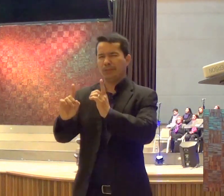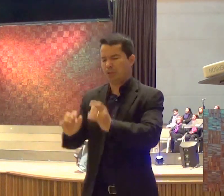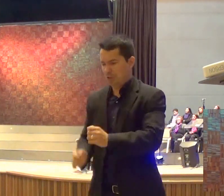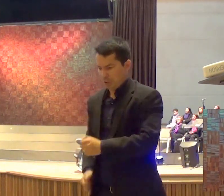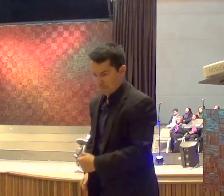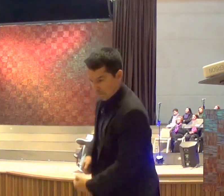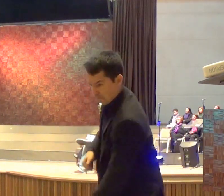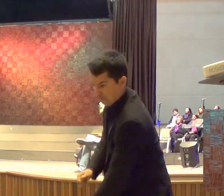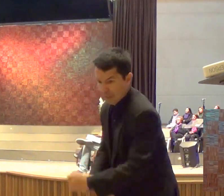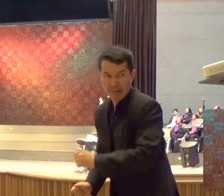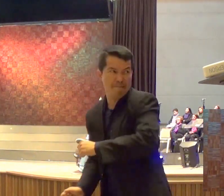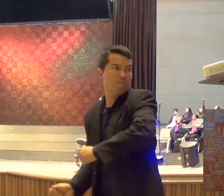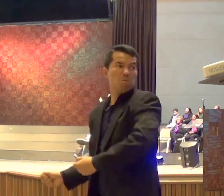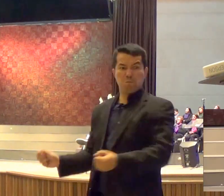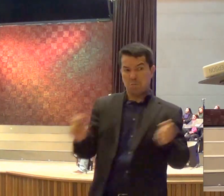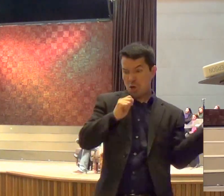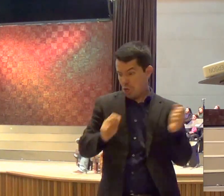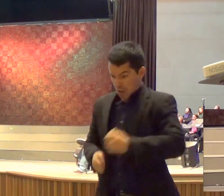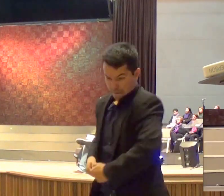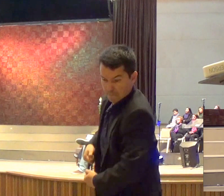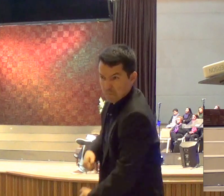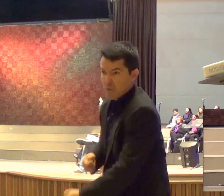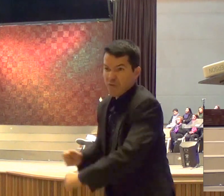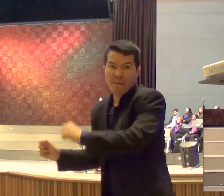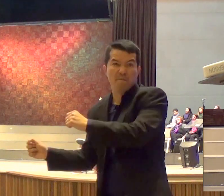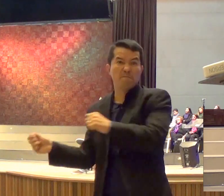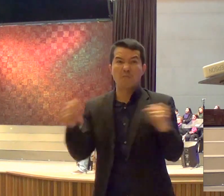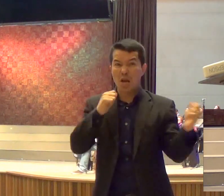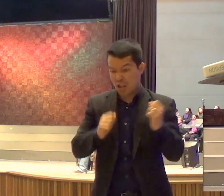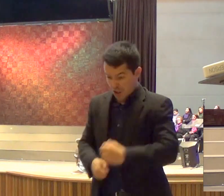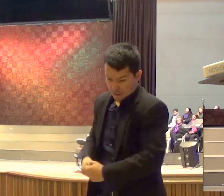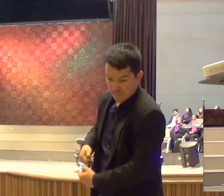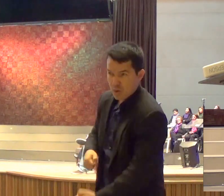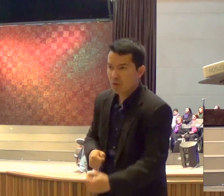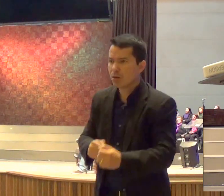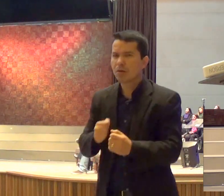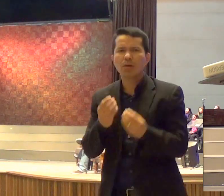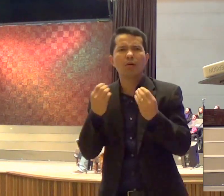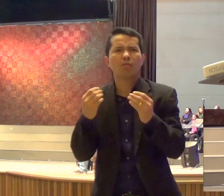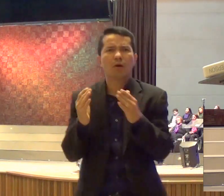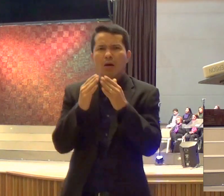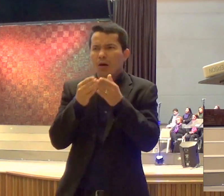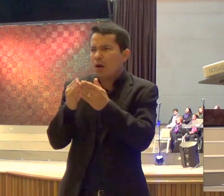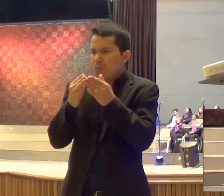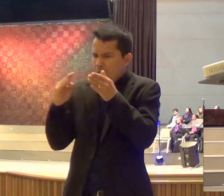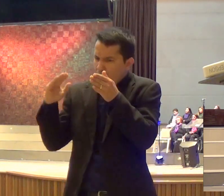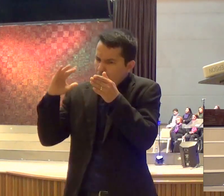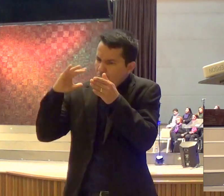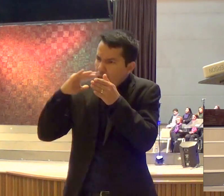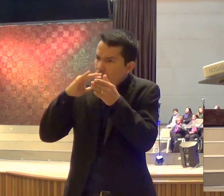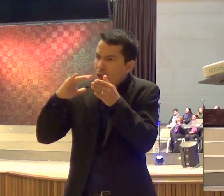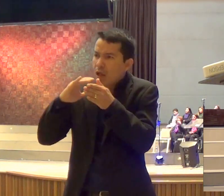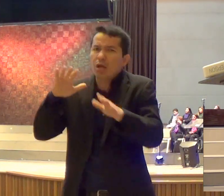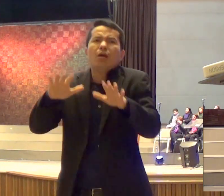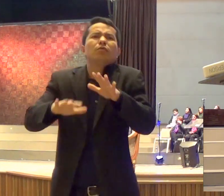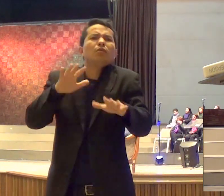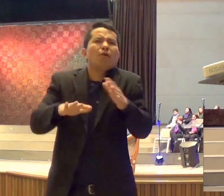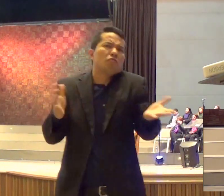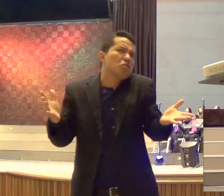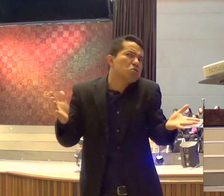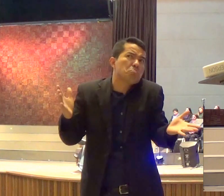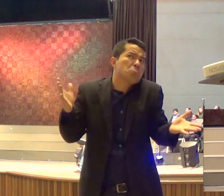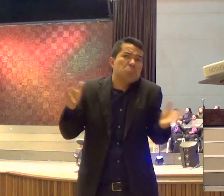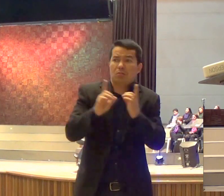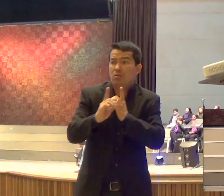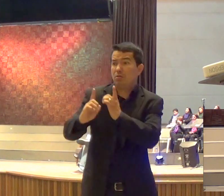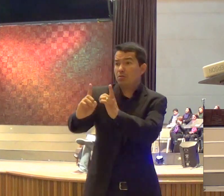a ideia do texto era como que se o barco Estivesse se enchendo de água e ele Talvez por serem homens